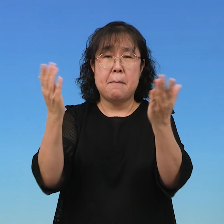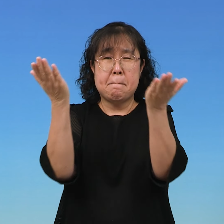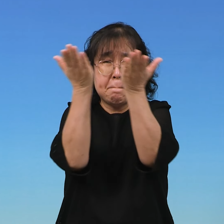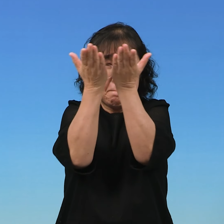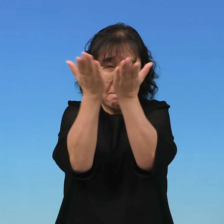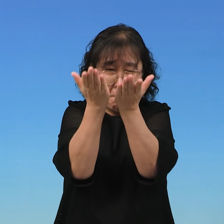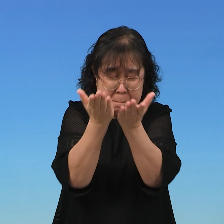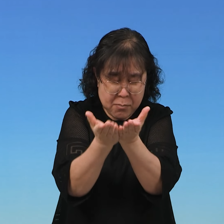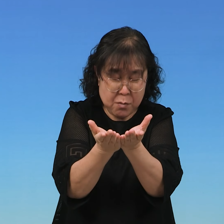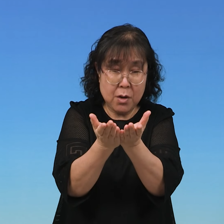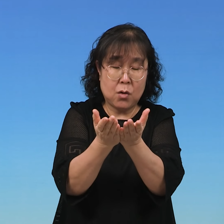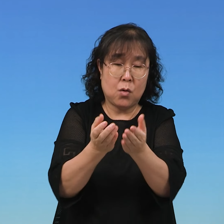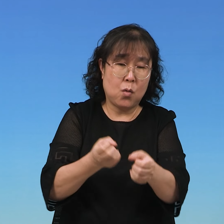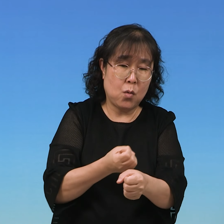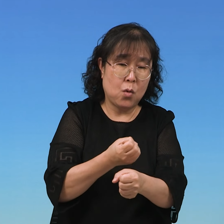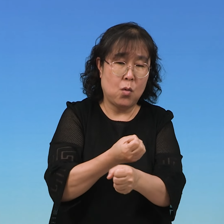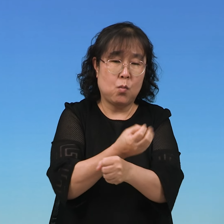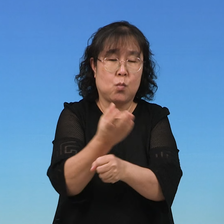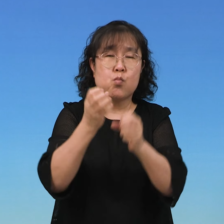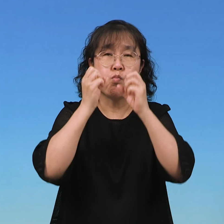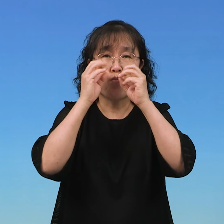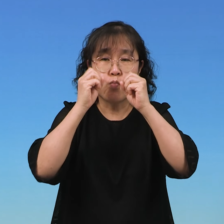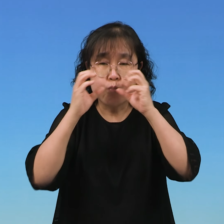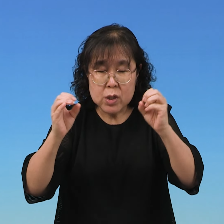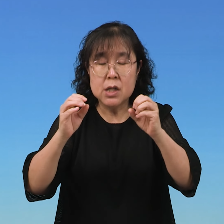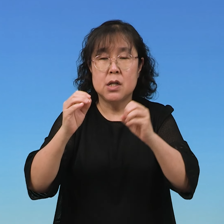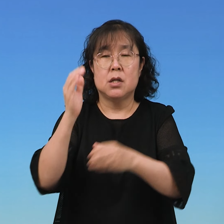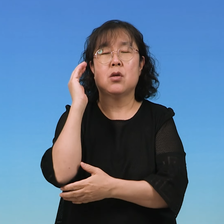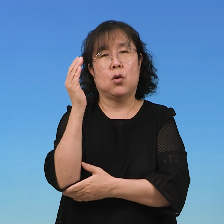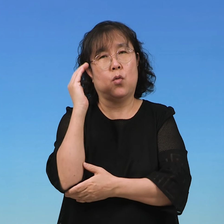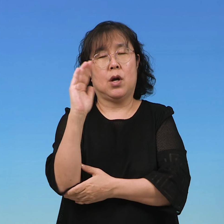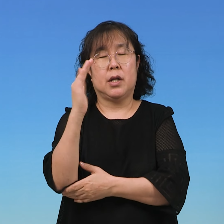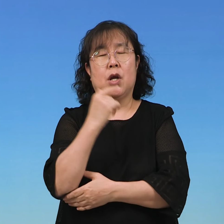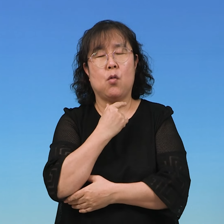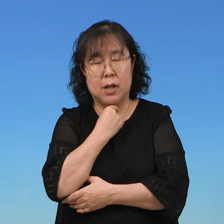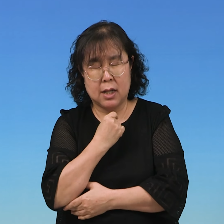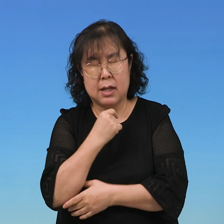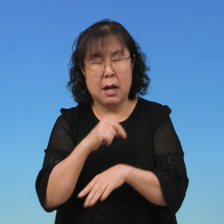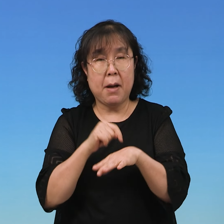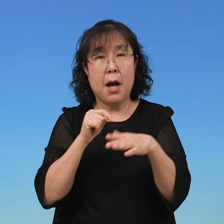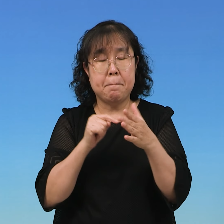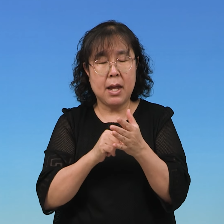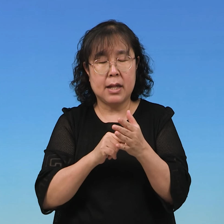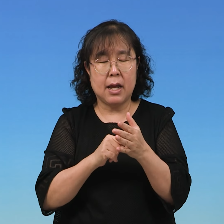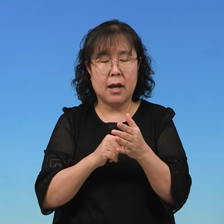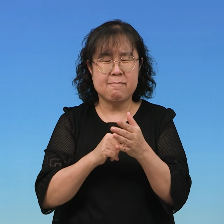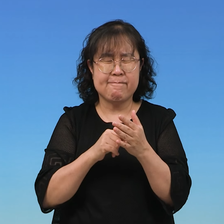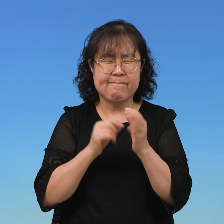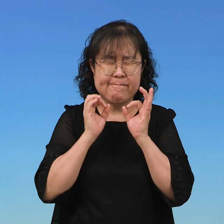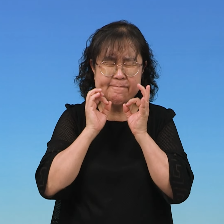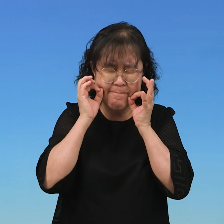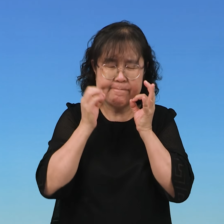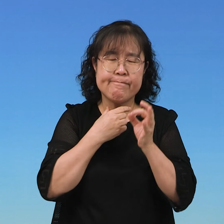되기를 원합니다. 이 마음의 뜨거움이 한 주 내내 저에게 올라왔습니다.